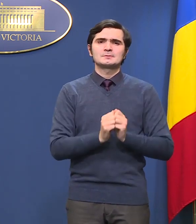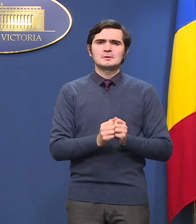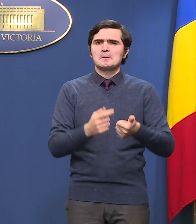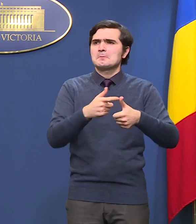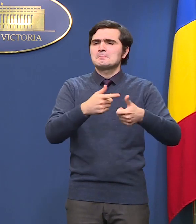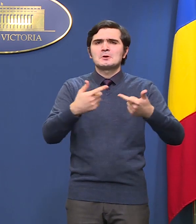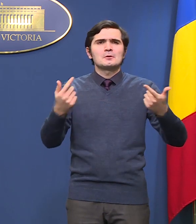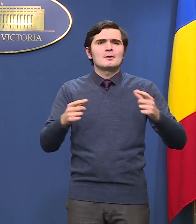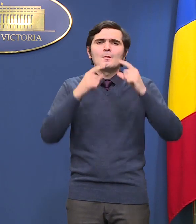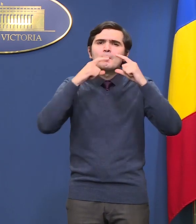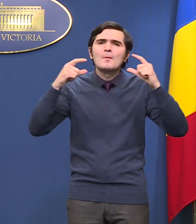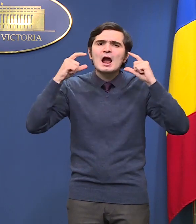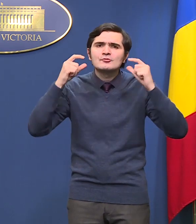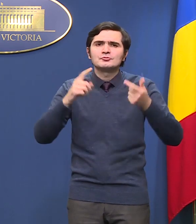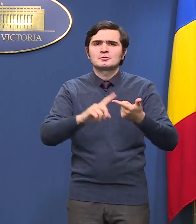măști, de